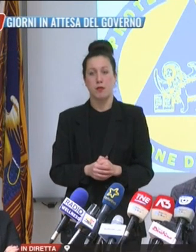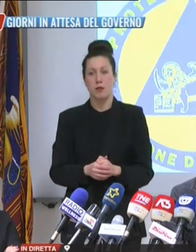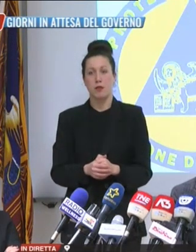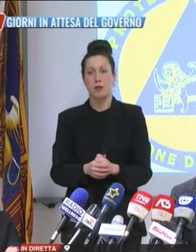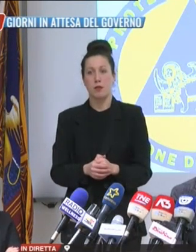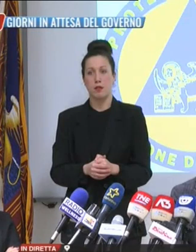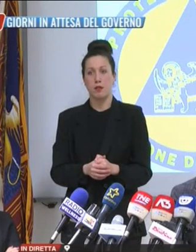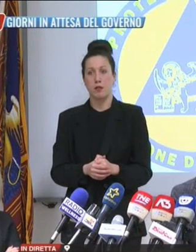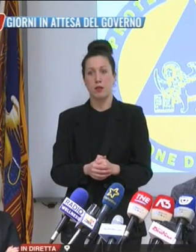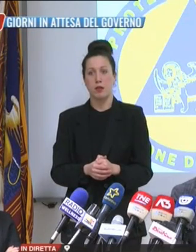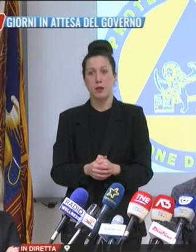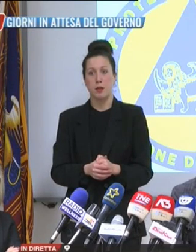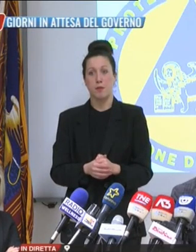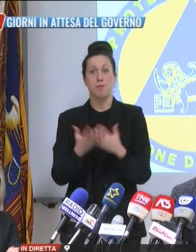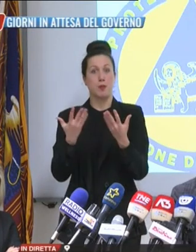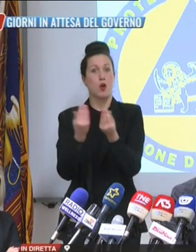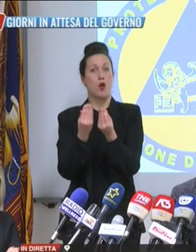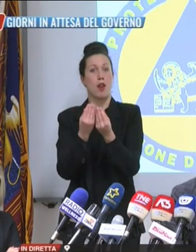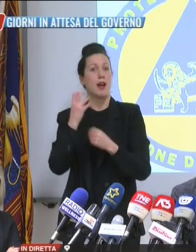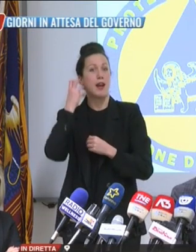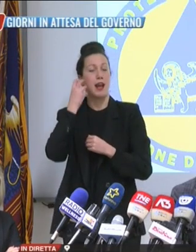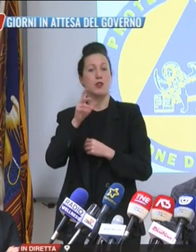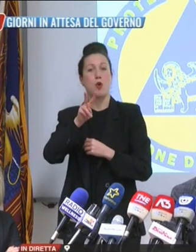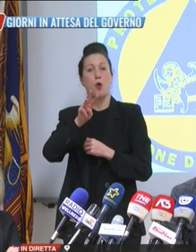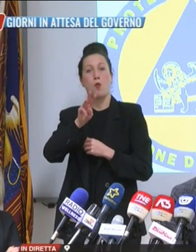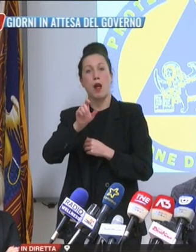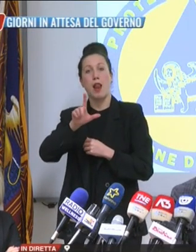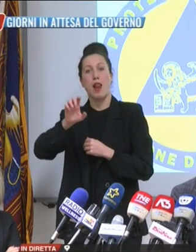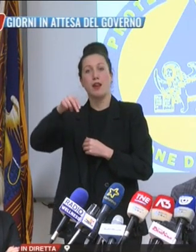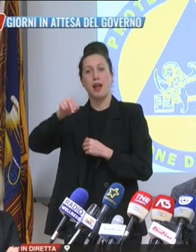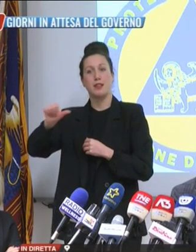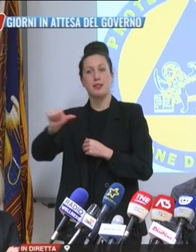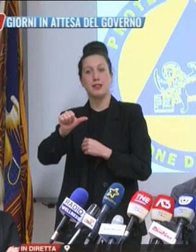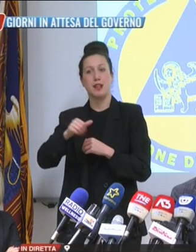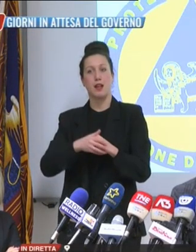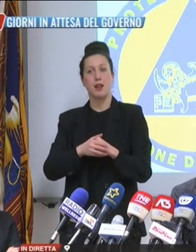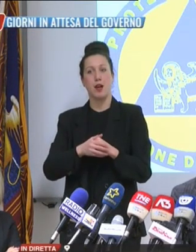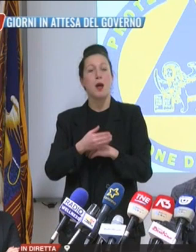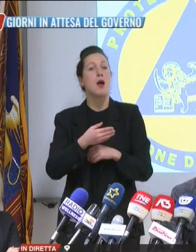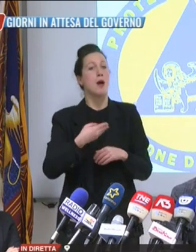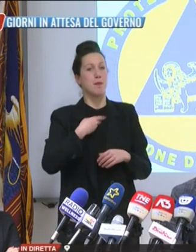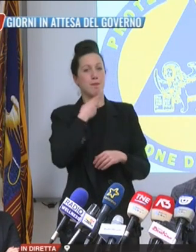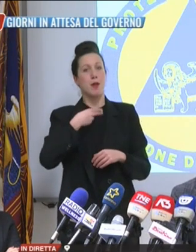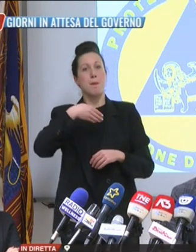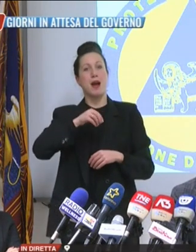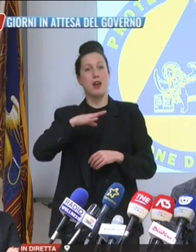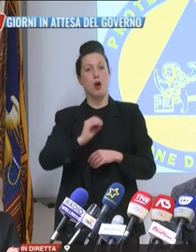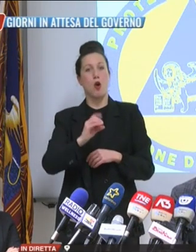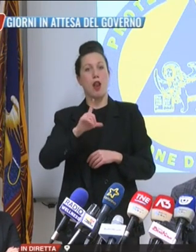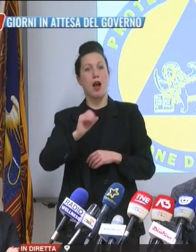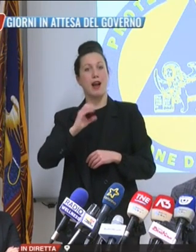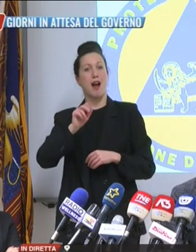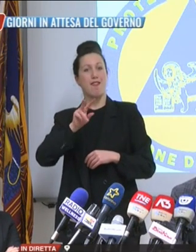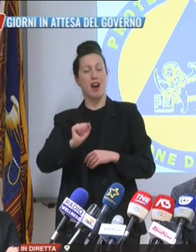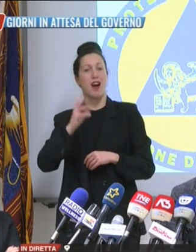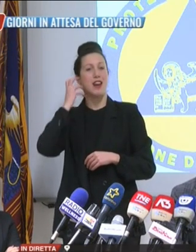Ecco, collega di Radio Wellness, grazie. La cava. Marco Lacava, Radio Wellness. Buongiorno